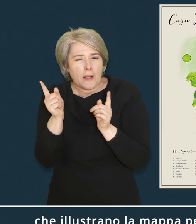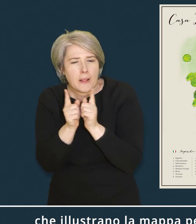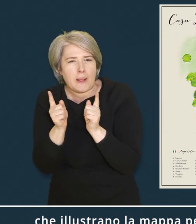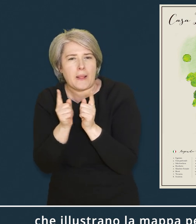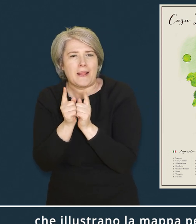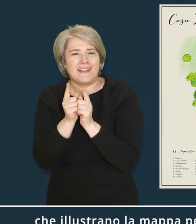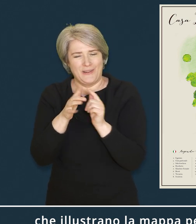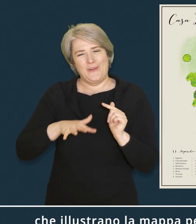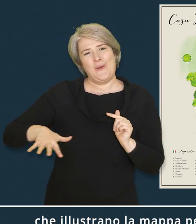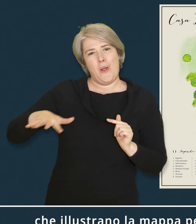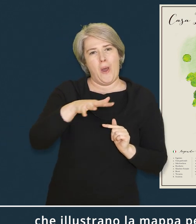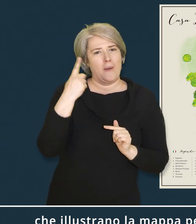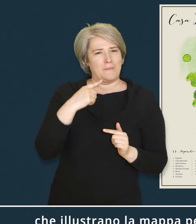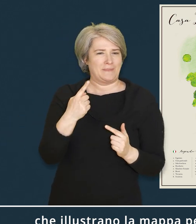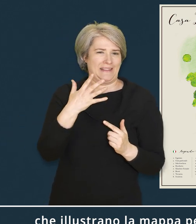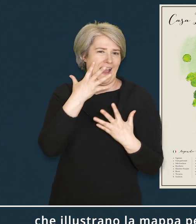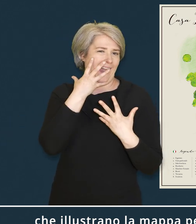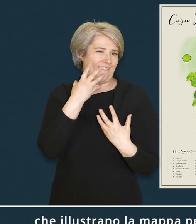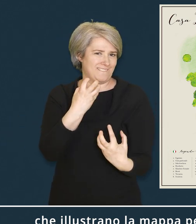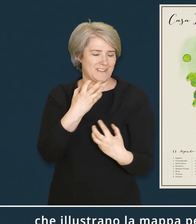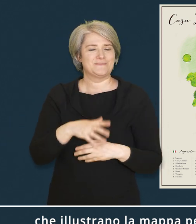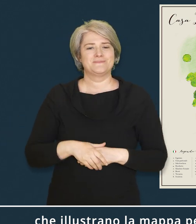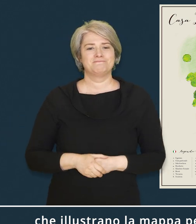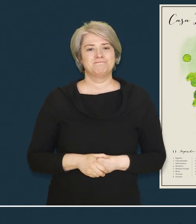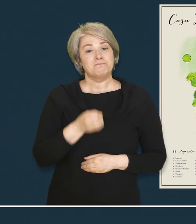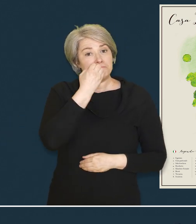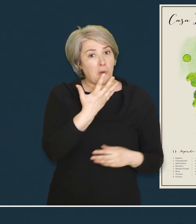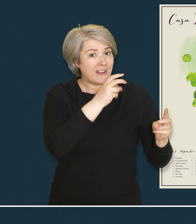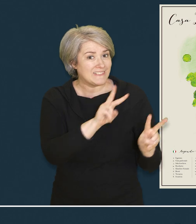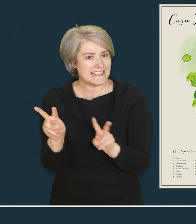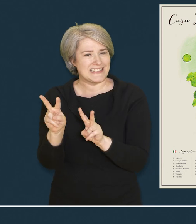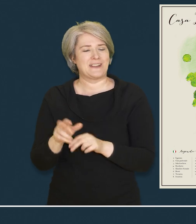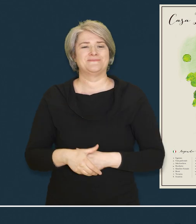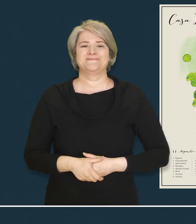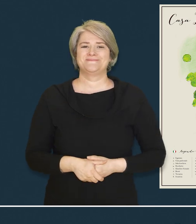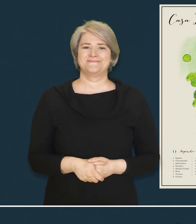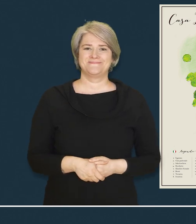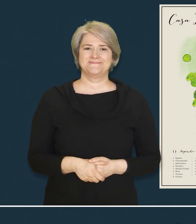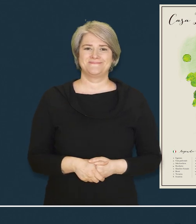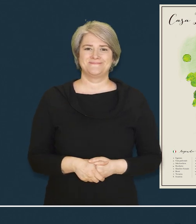fascino. Buona visita!